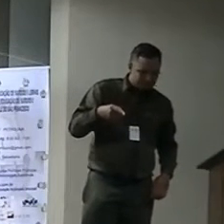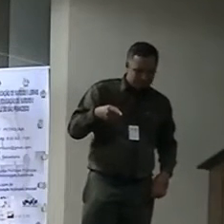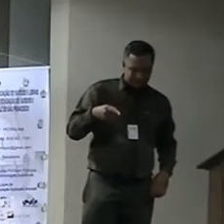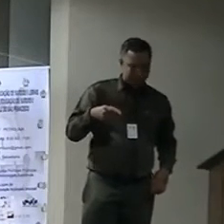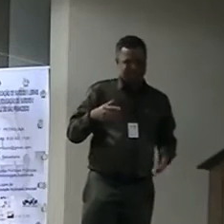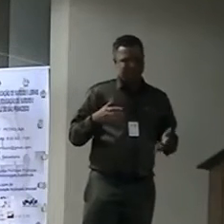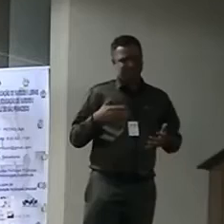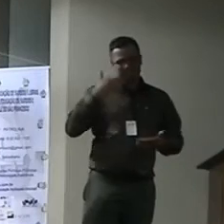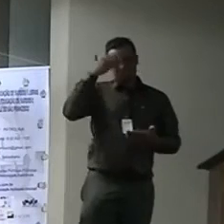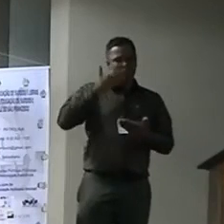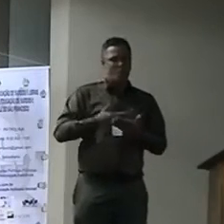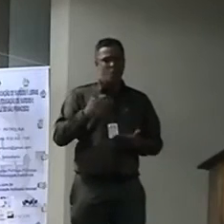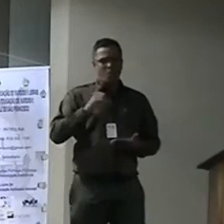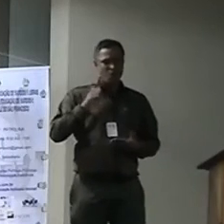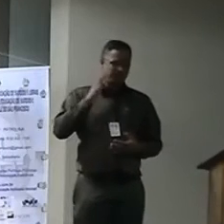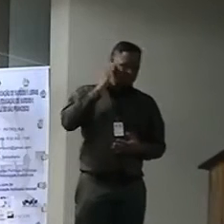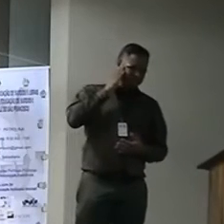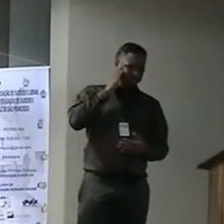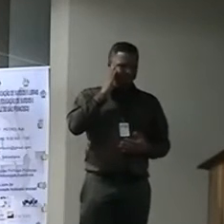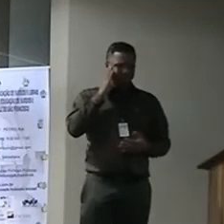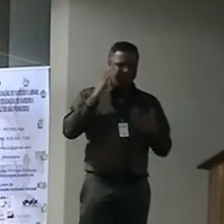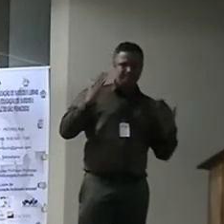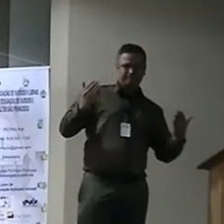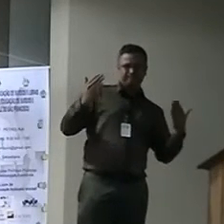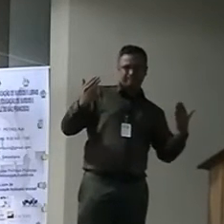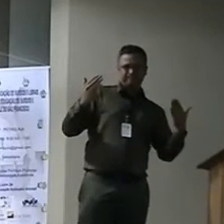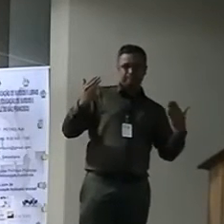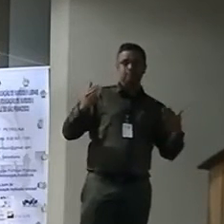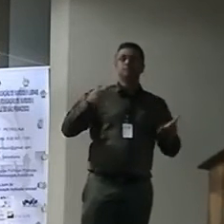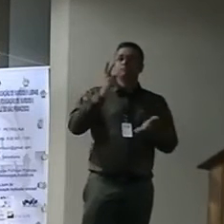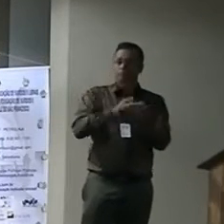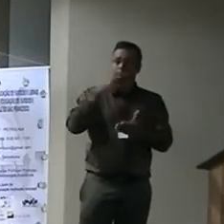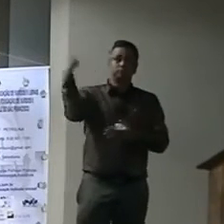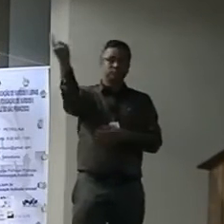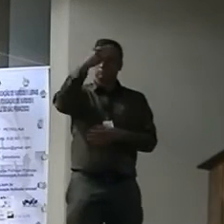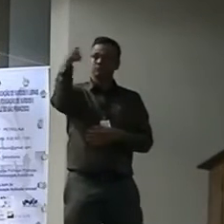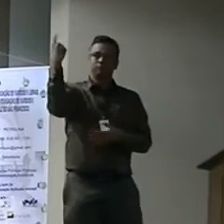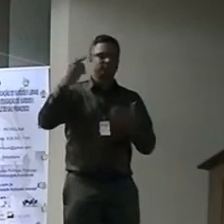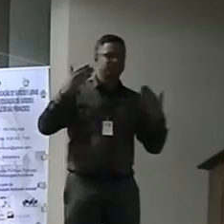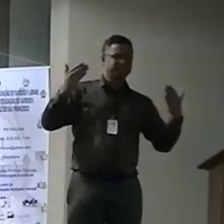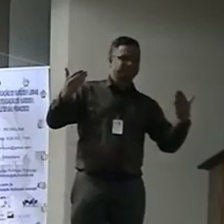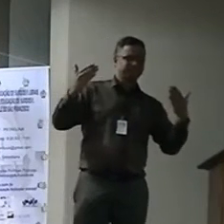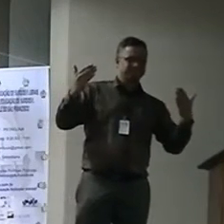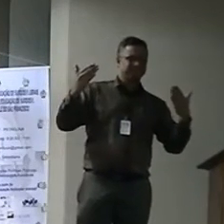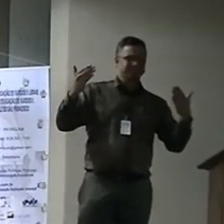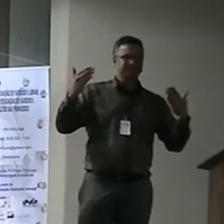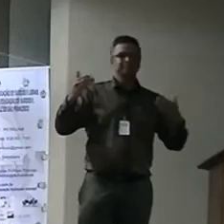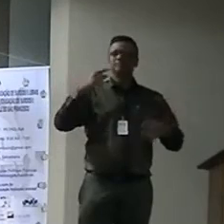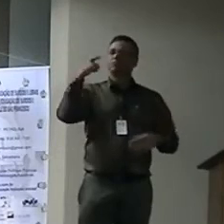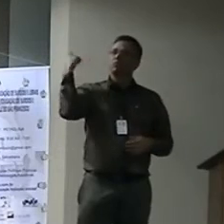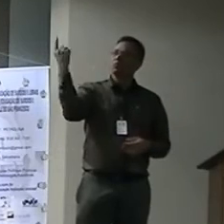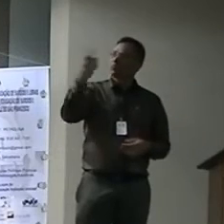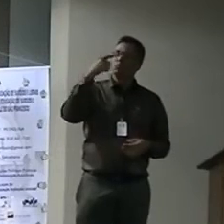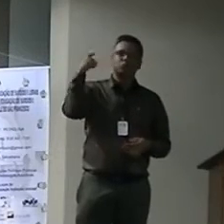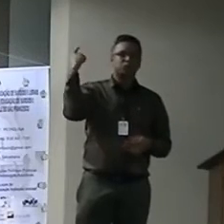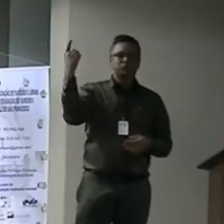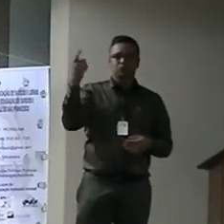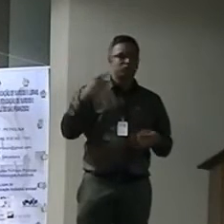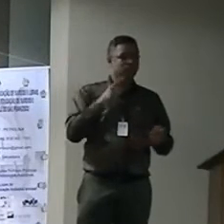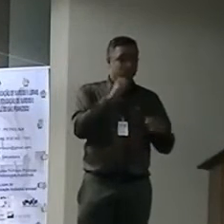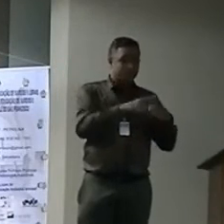todos os pais ouvintes passam por isso. quando percebe, quando recebe o